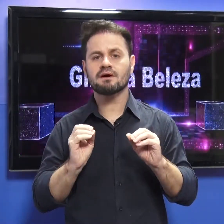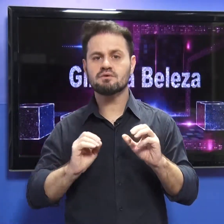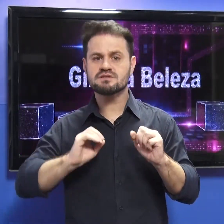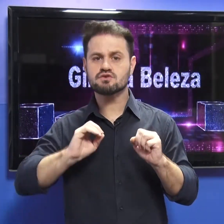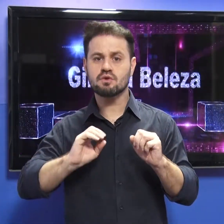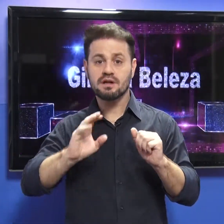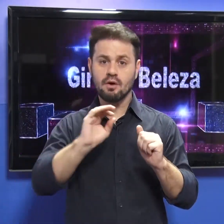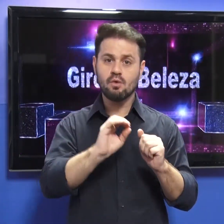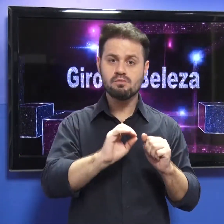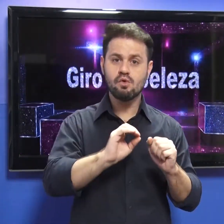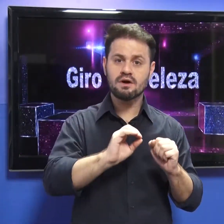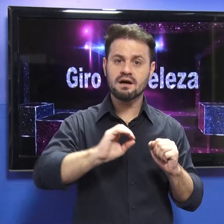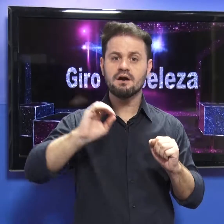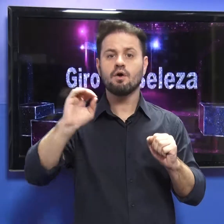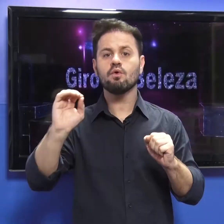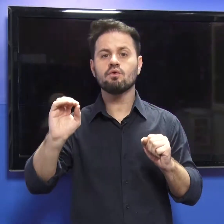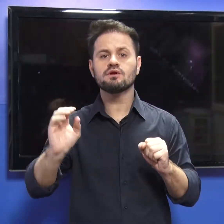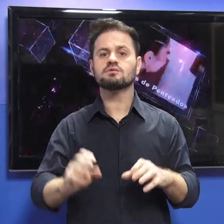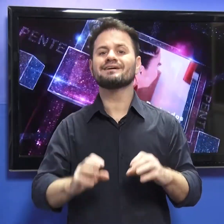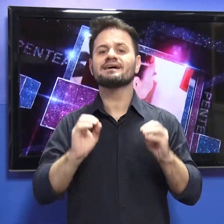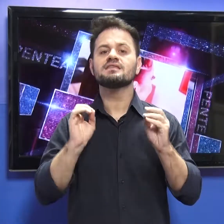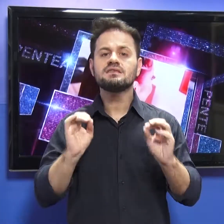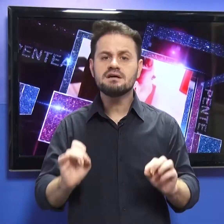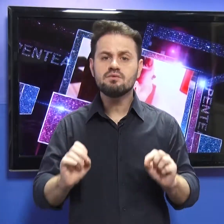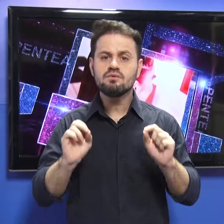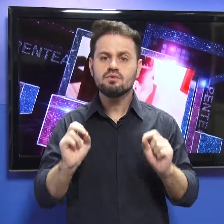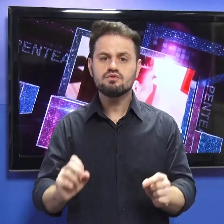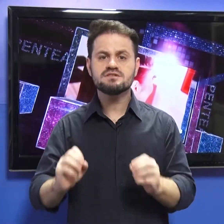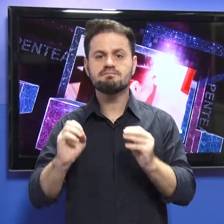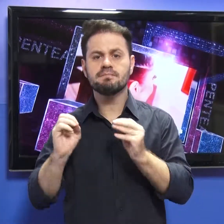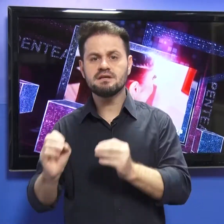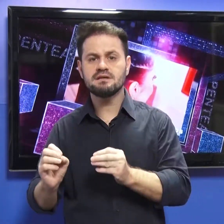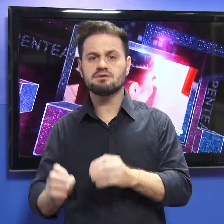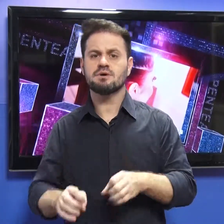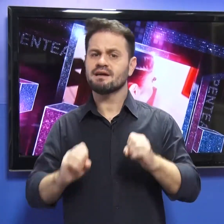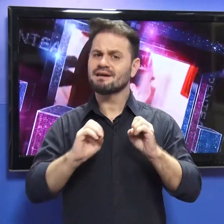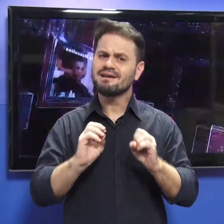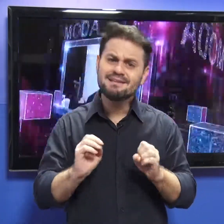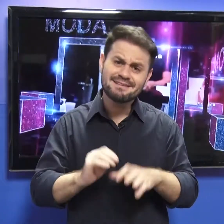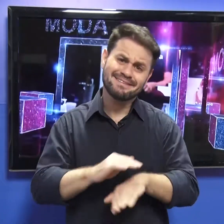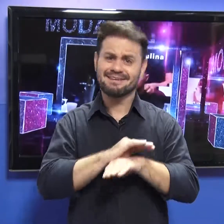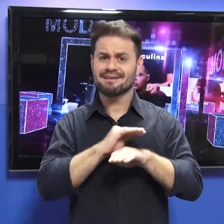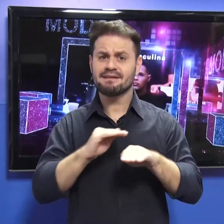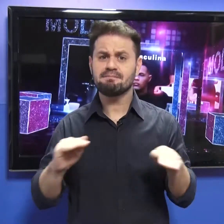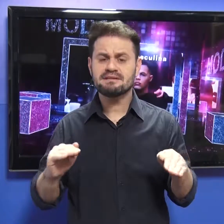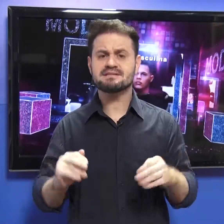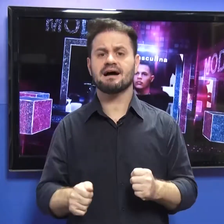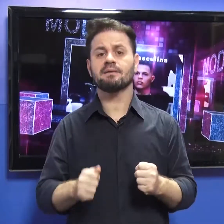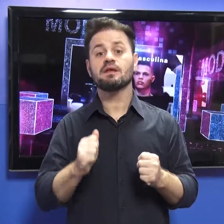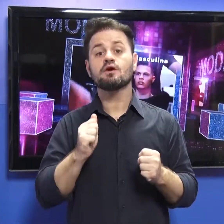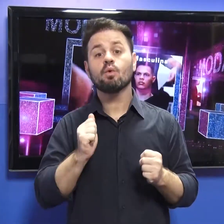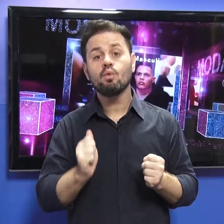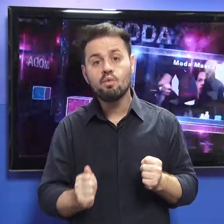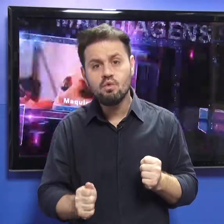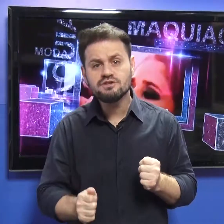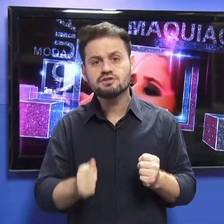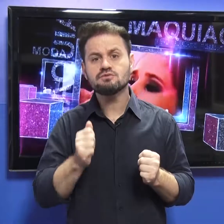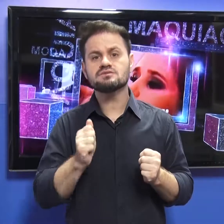coisa escolha ou boca o olho não use brilho ele ter nem pensar o imd com os